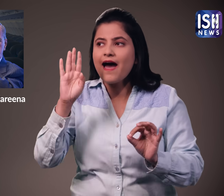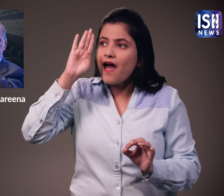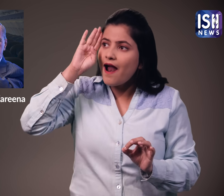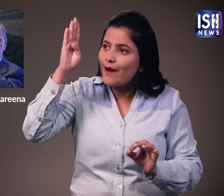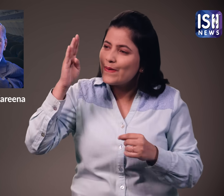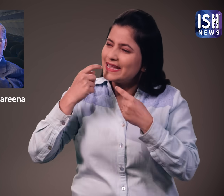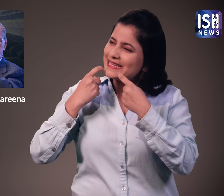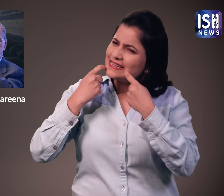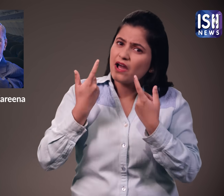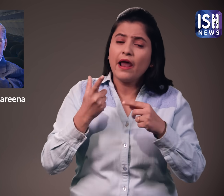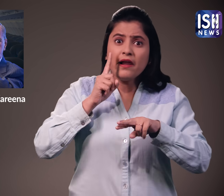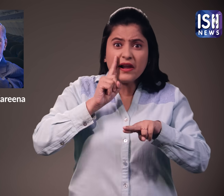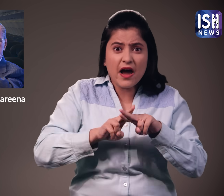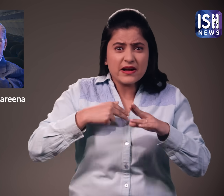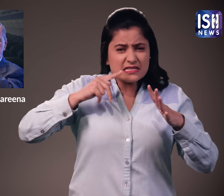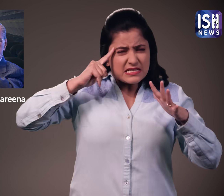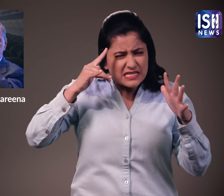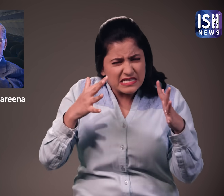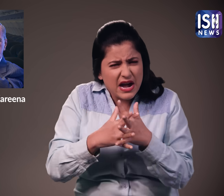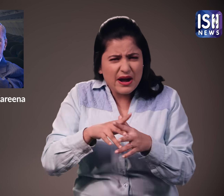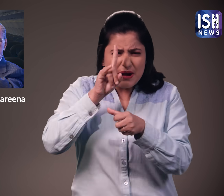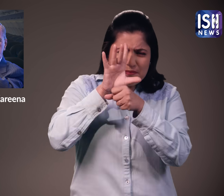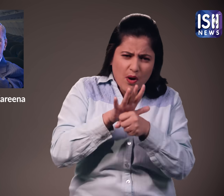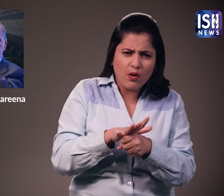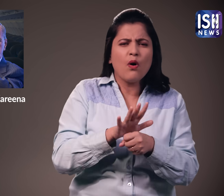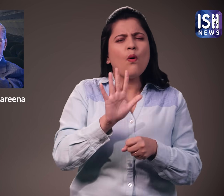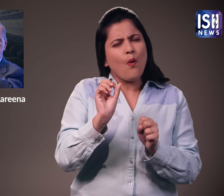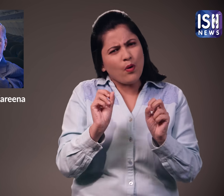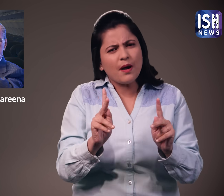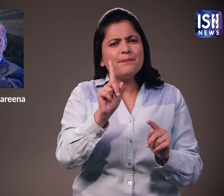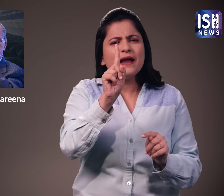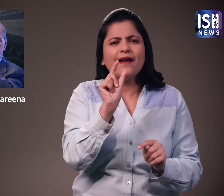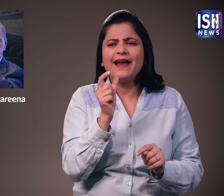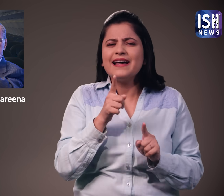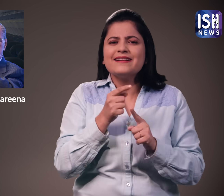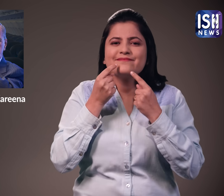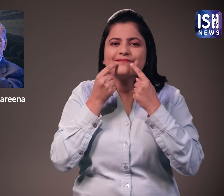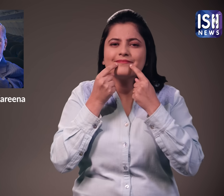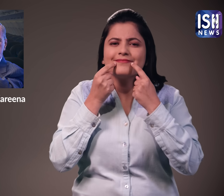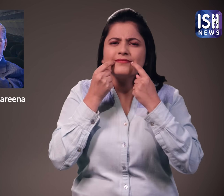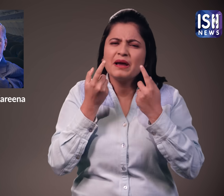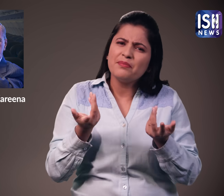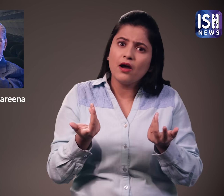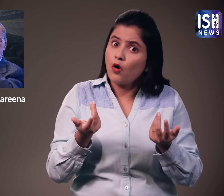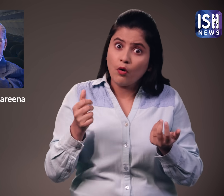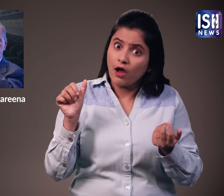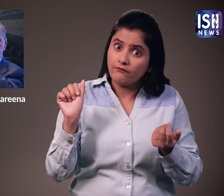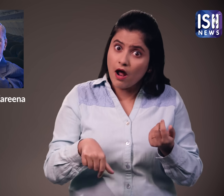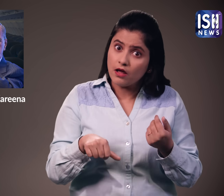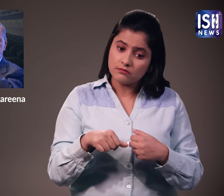एक साधारन नमस्ते पर्याप्त होगा चाहे आप कितने भी तराम में क्यों ना हो कम से कम मुश्कुरा तो सकते है ये